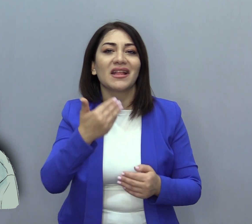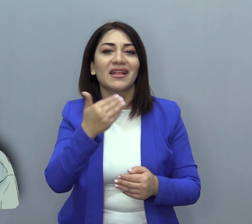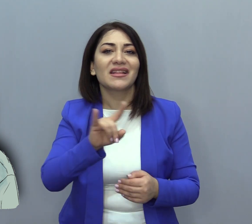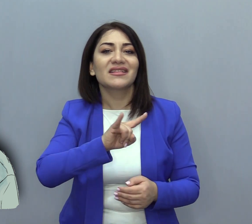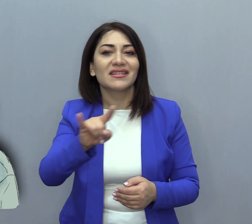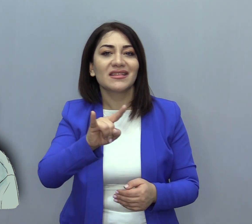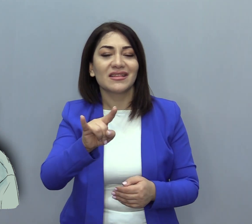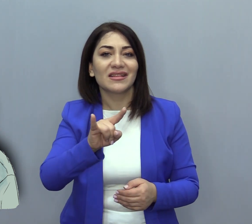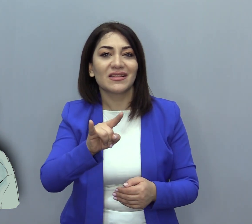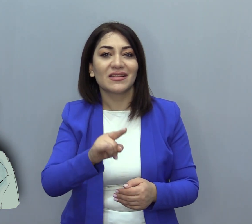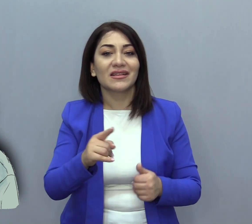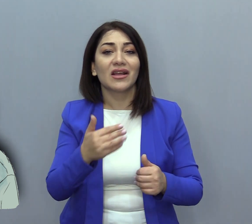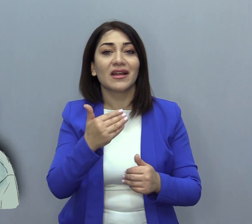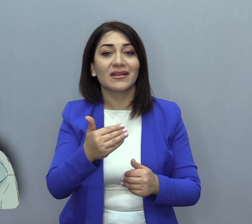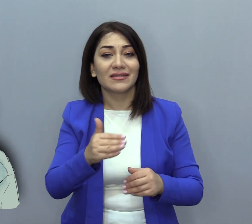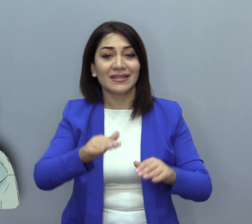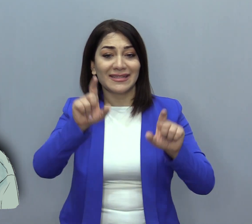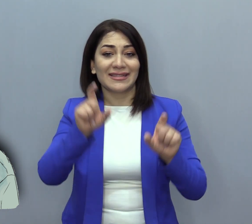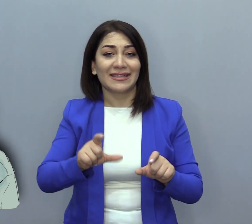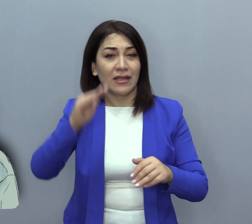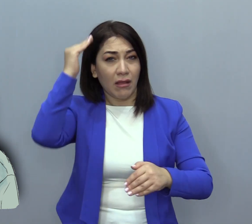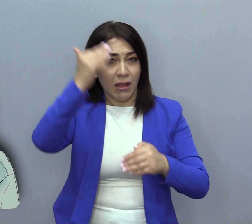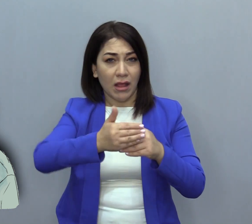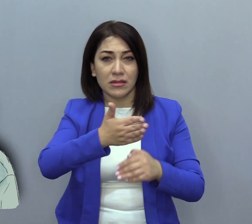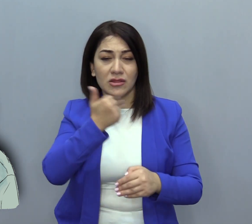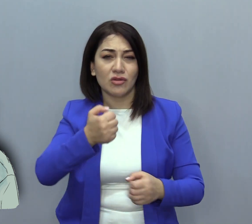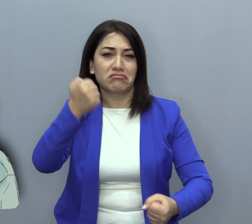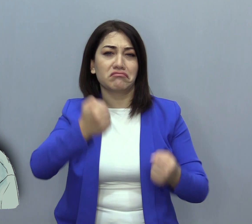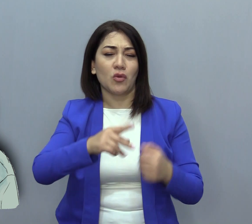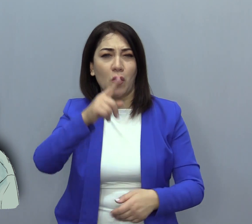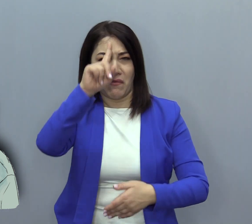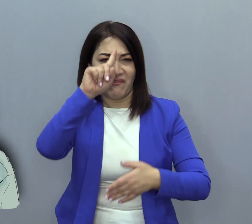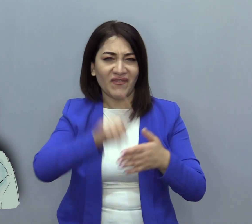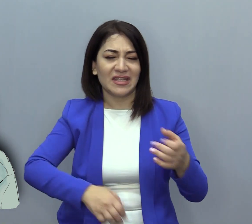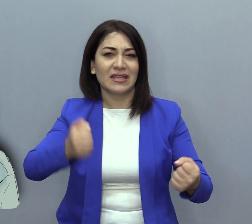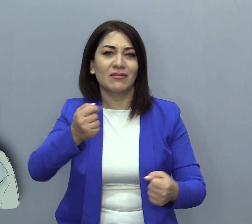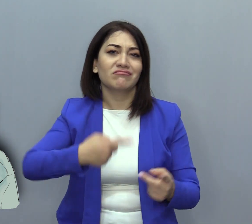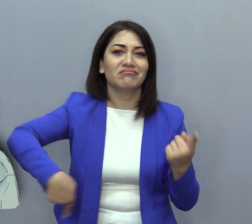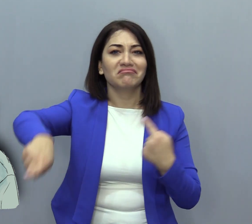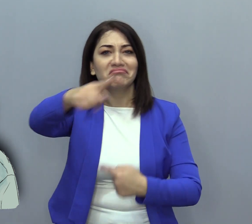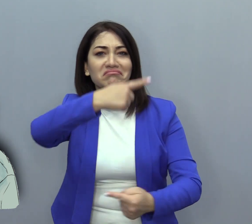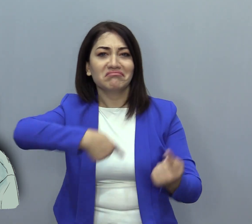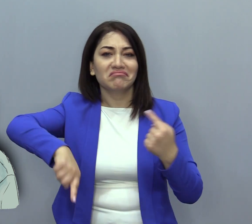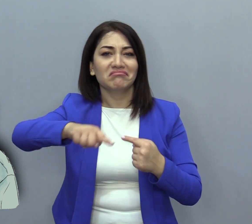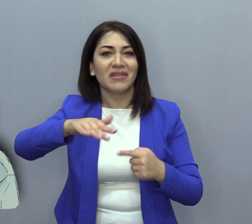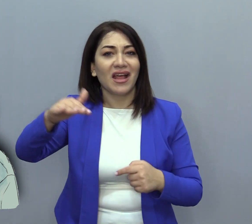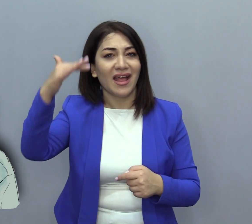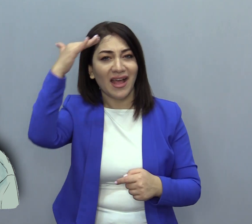Ըթհաչույի անցած կնստատեղում վստա բրնելով ղեկը նա մի քանի պտույթ կատարեց երկնքում և ապահով